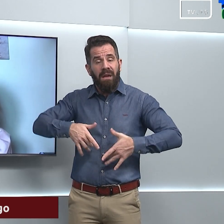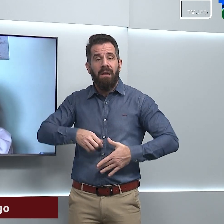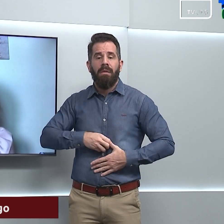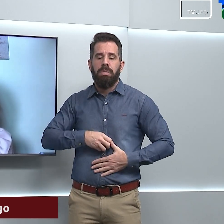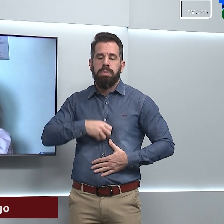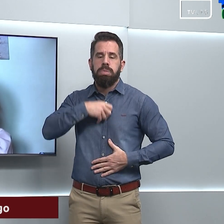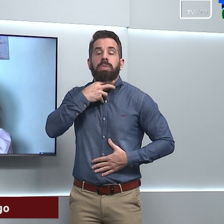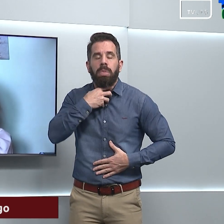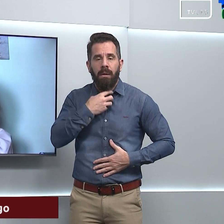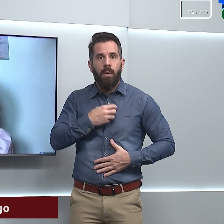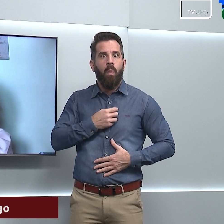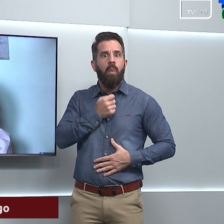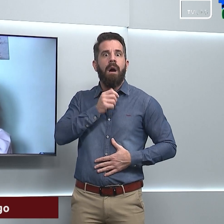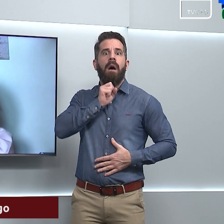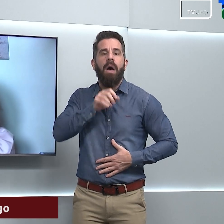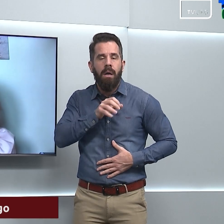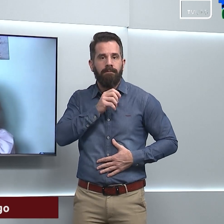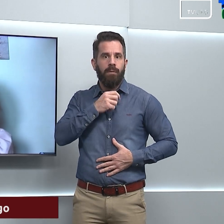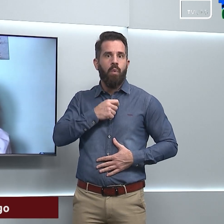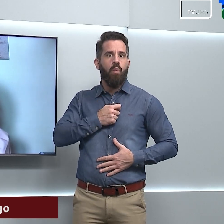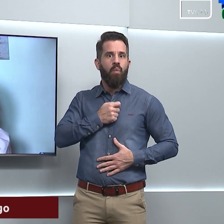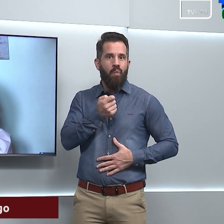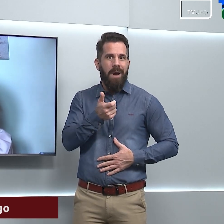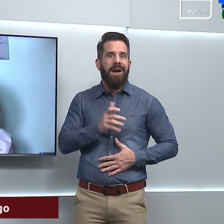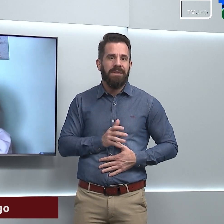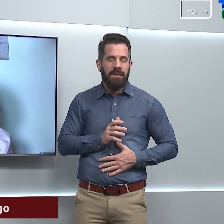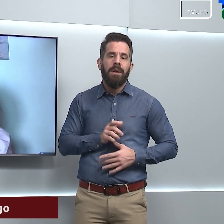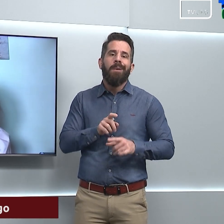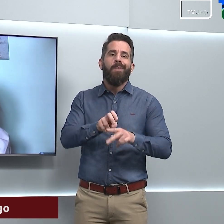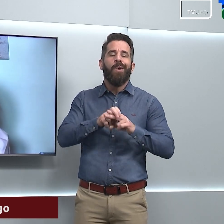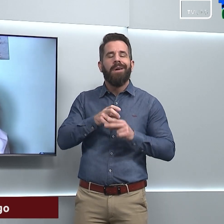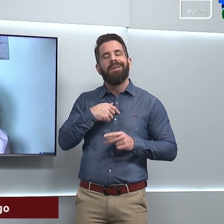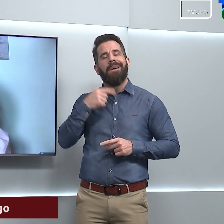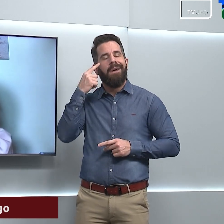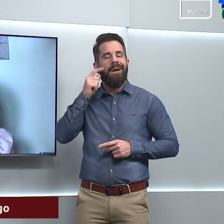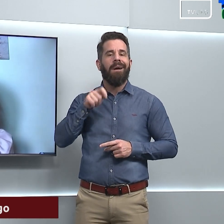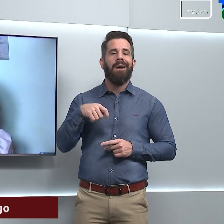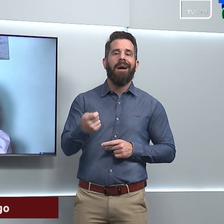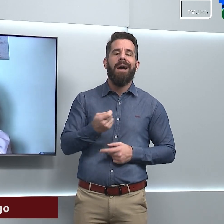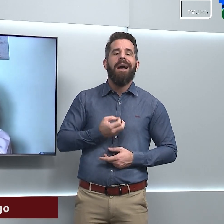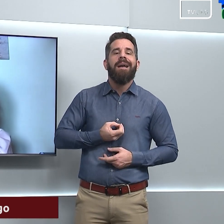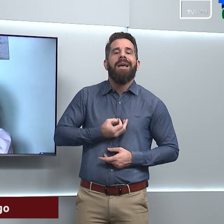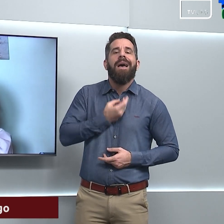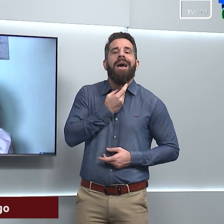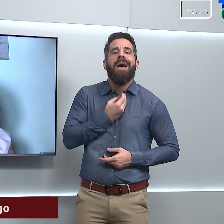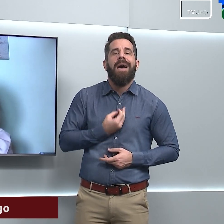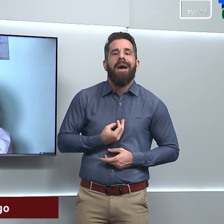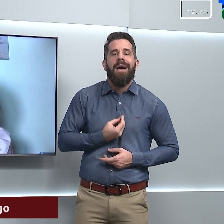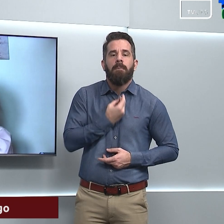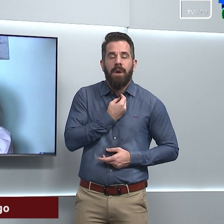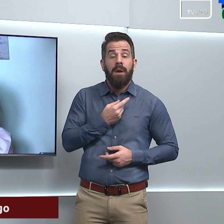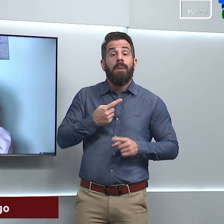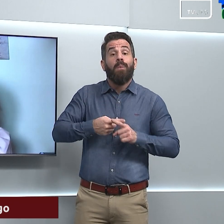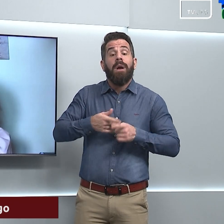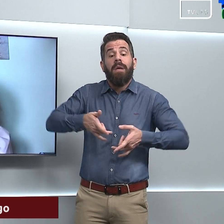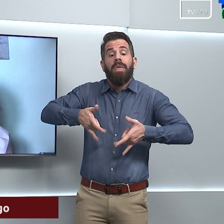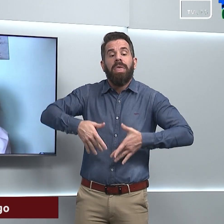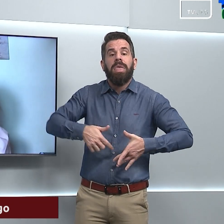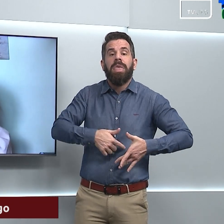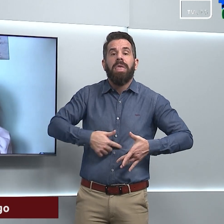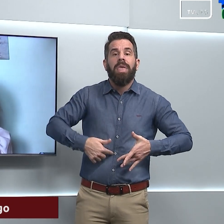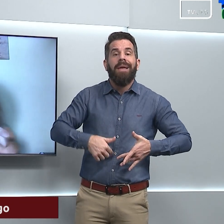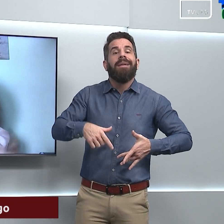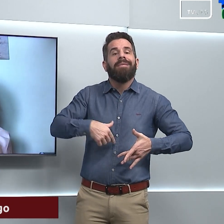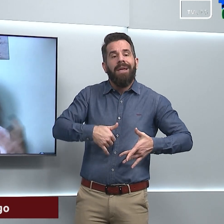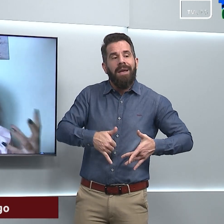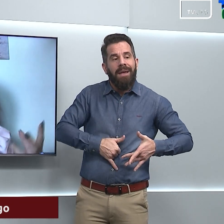né? Então, por isso que a gente fala queimação aqui na região do esôfago, porque está voltando aquele conteúdo super ácido